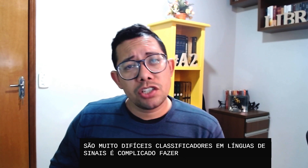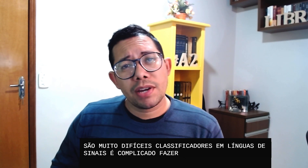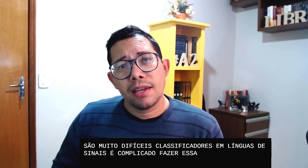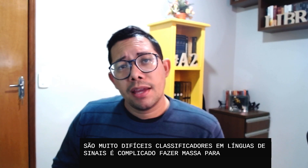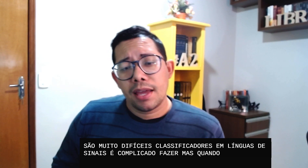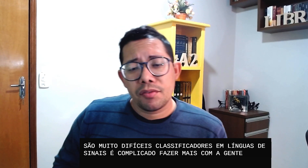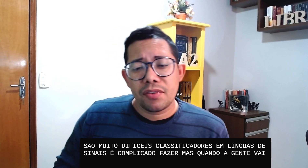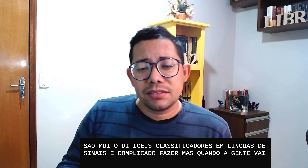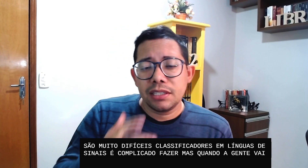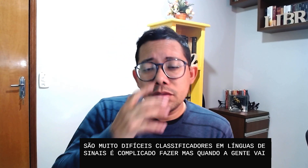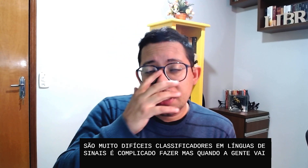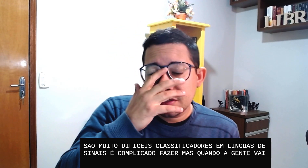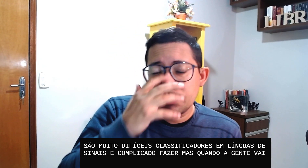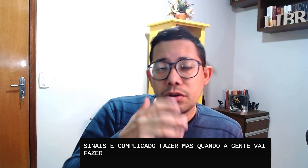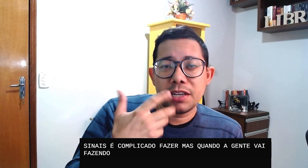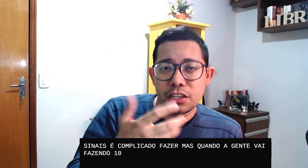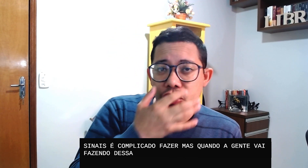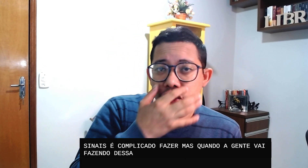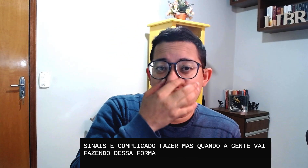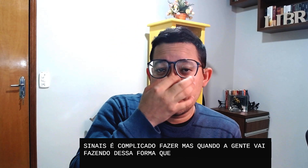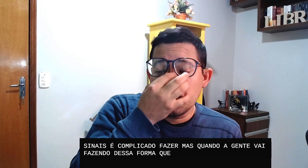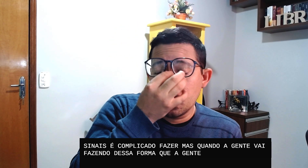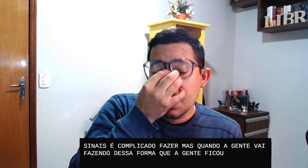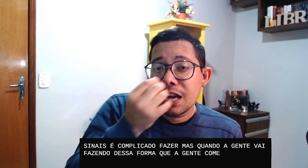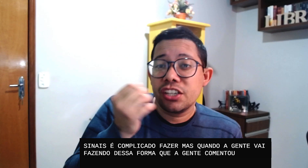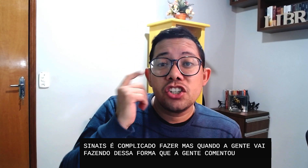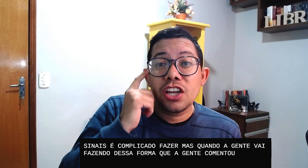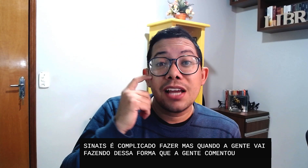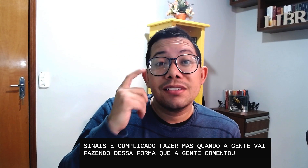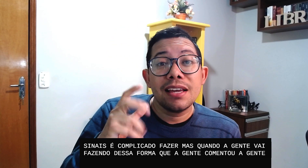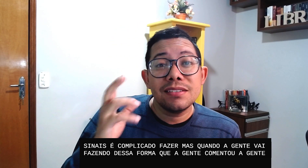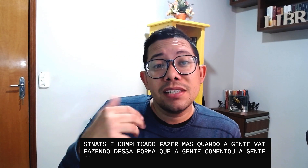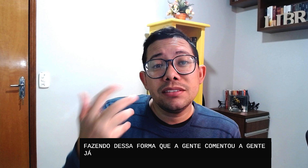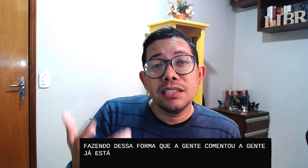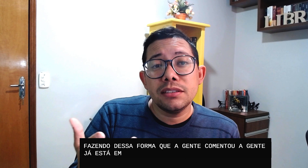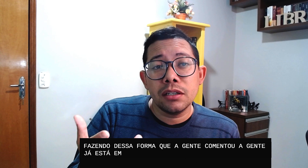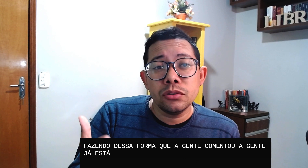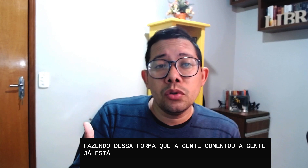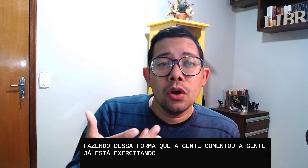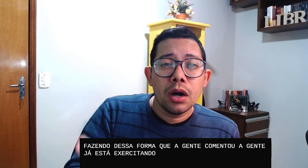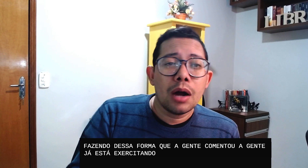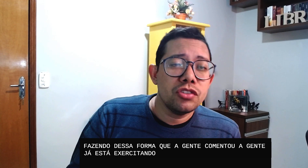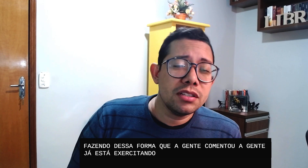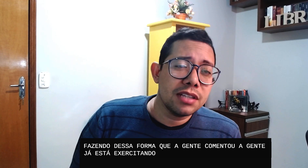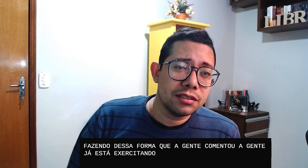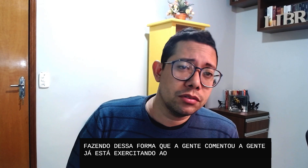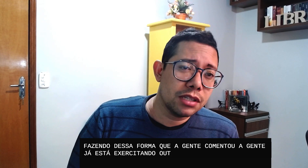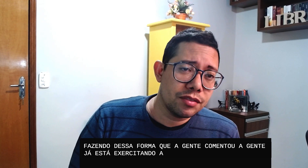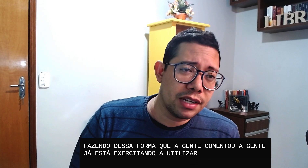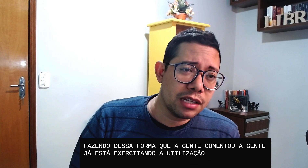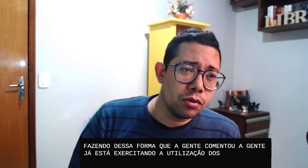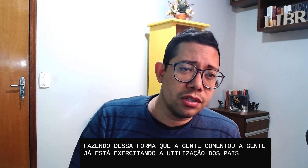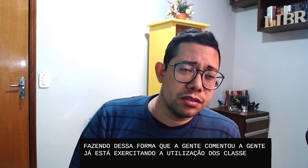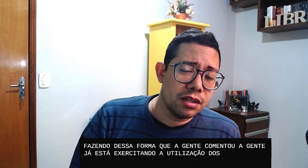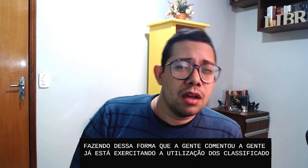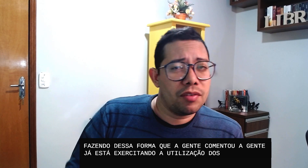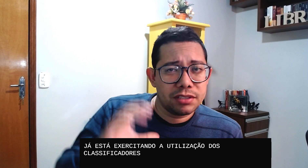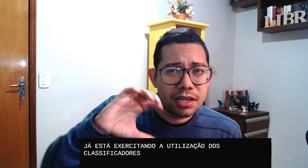vai fazendo dessa forma que a gente comentou, a gente já está exercitando a utilização dos classificadores, fazendo a